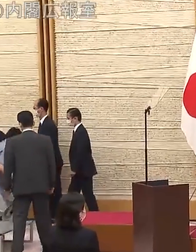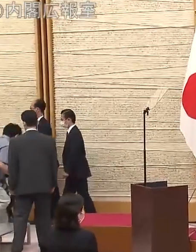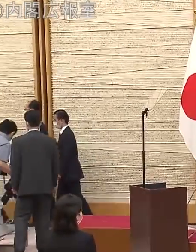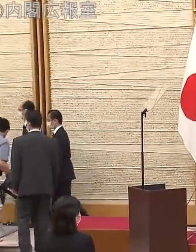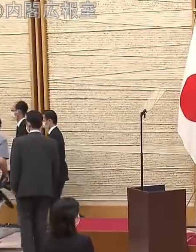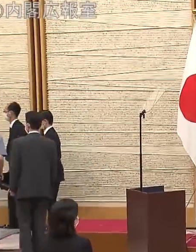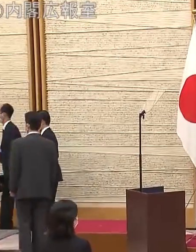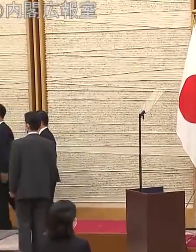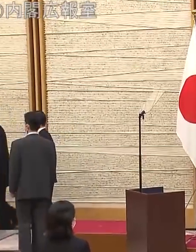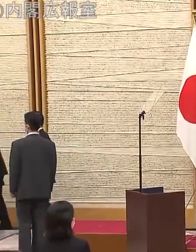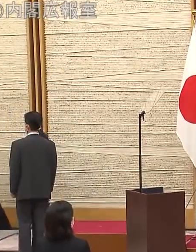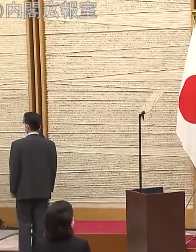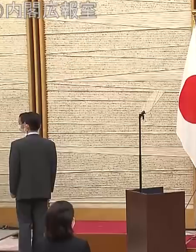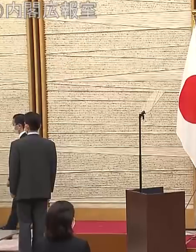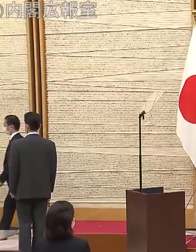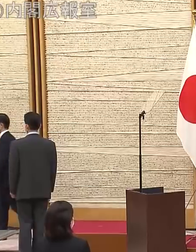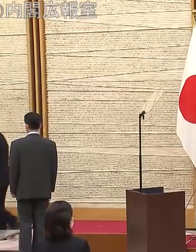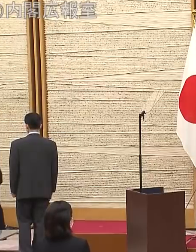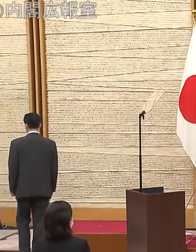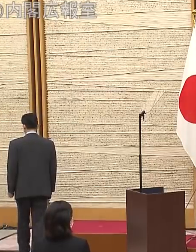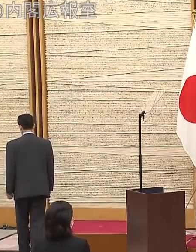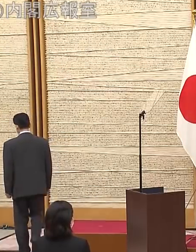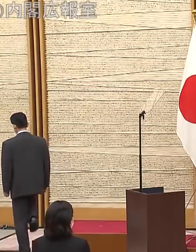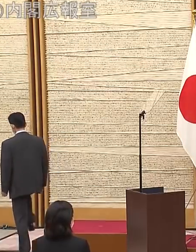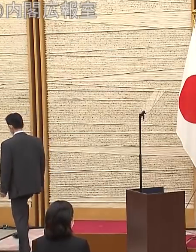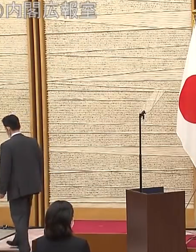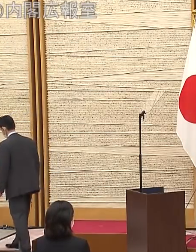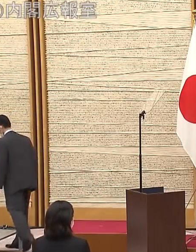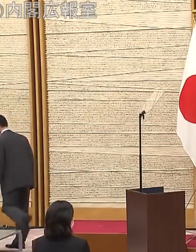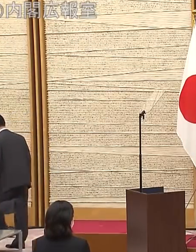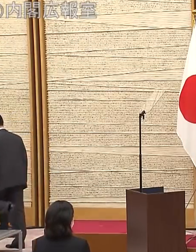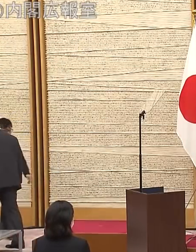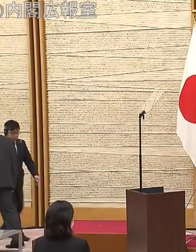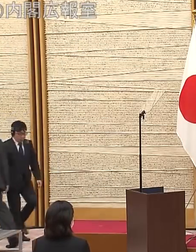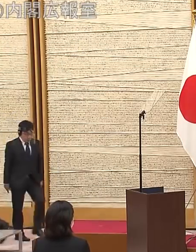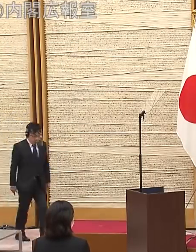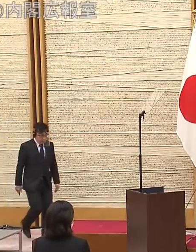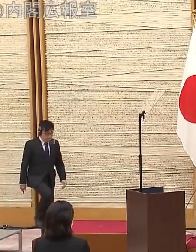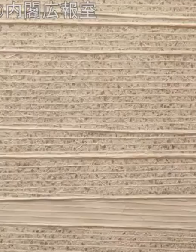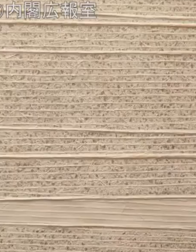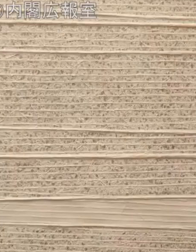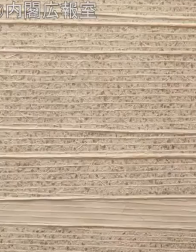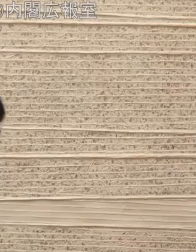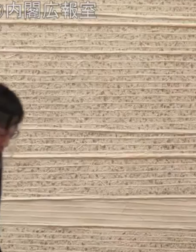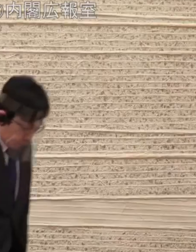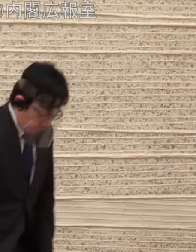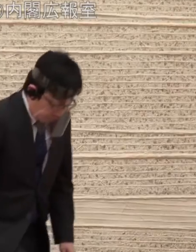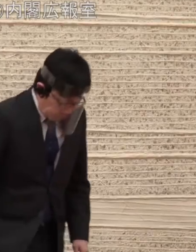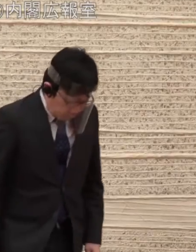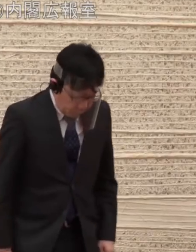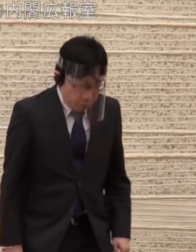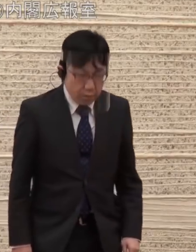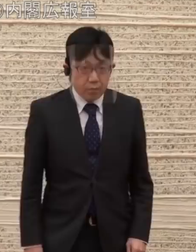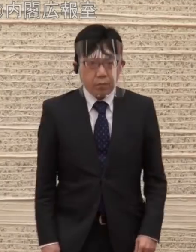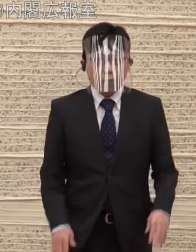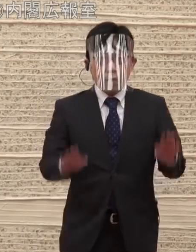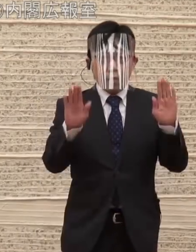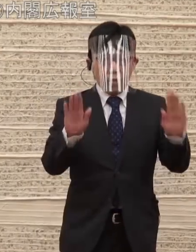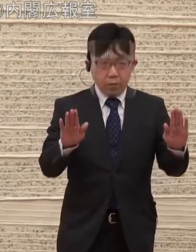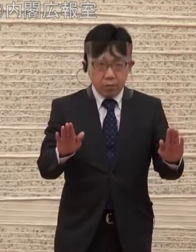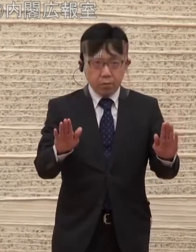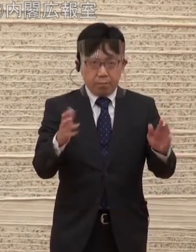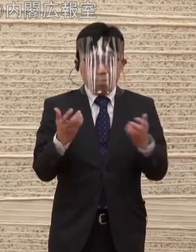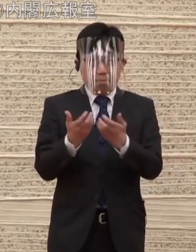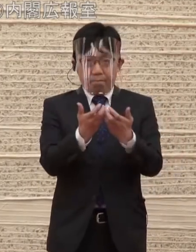ただ mary 安倍晋三内閣総理大臣によります記者会見を行います本日も蜜を緩和するという趣旨で